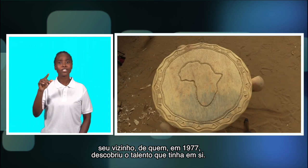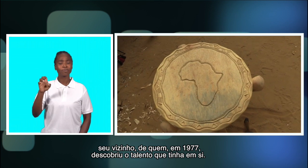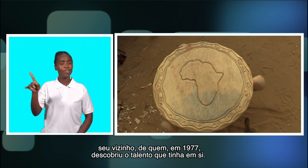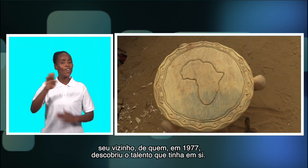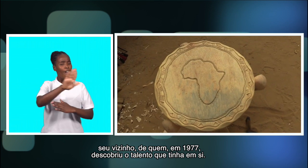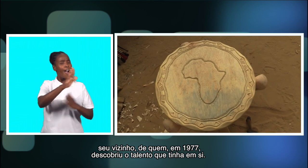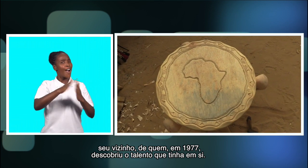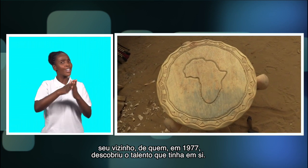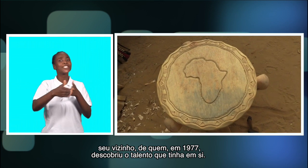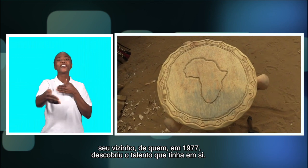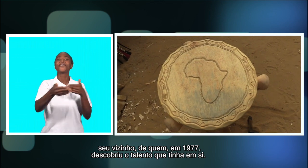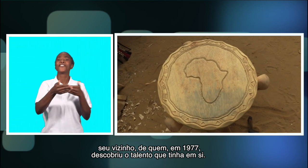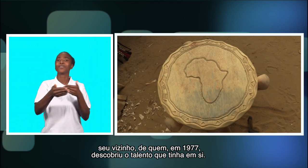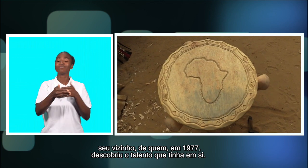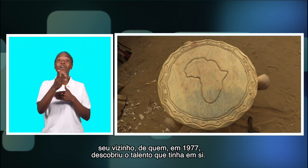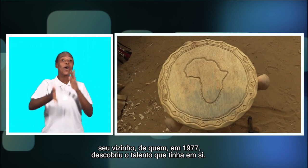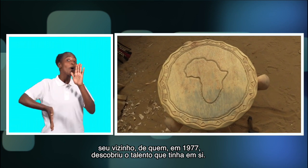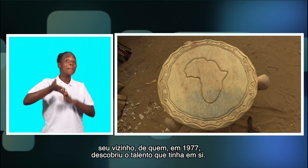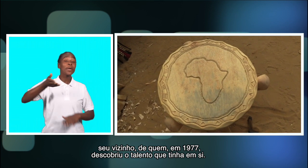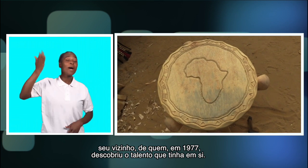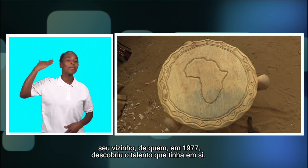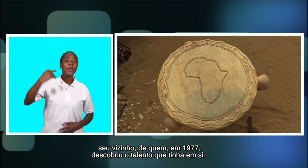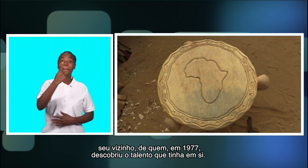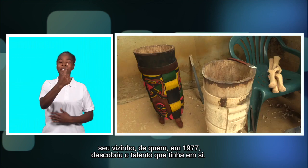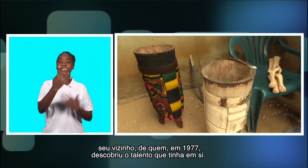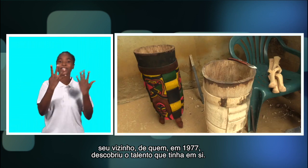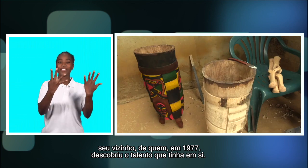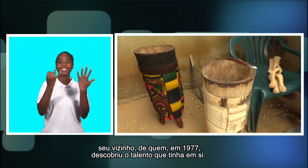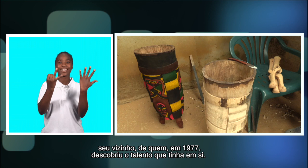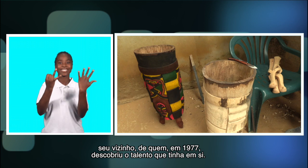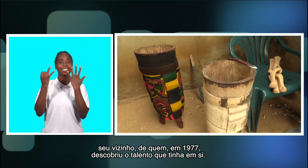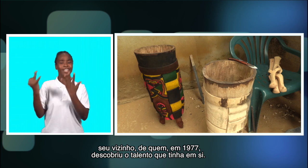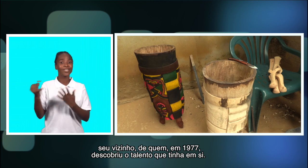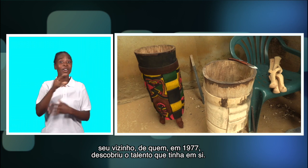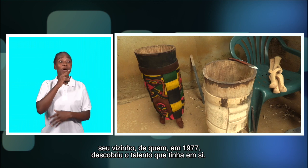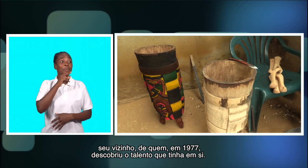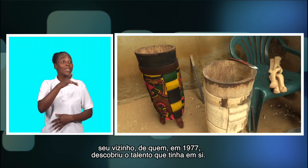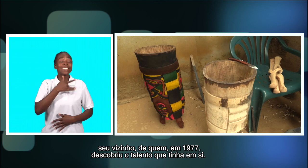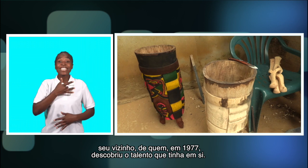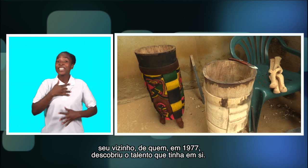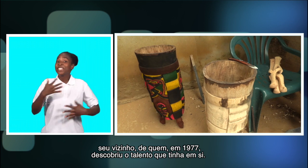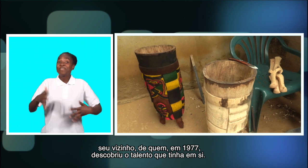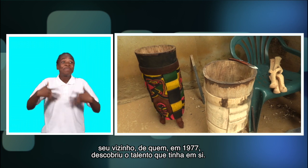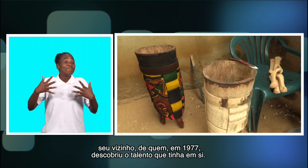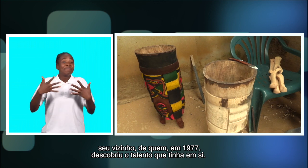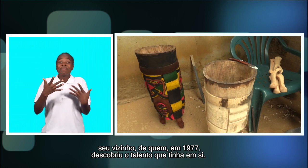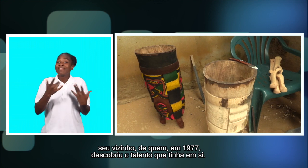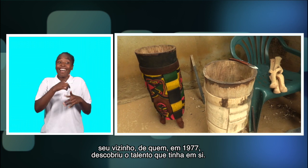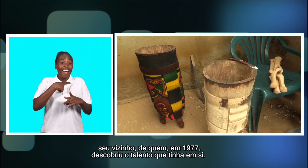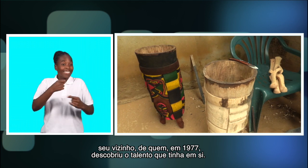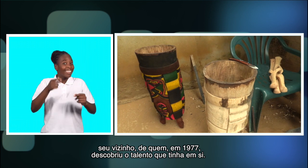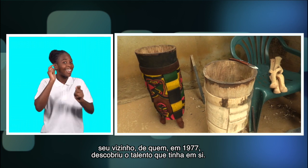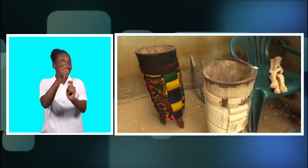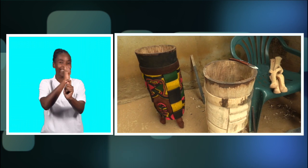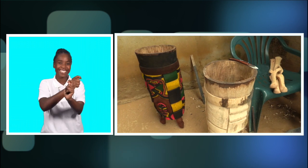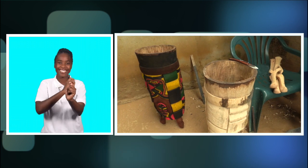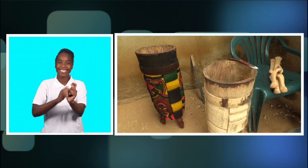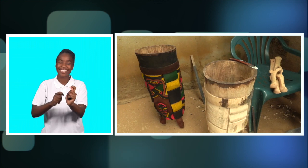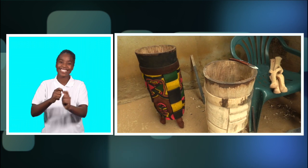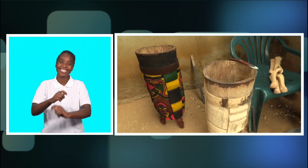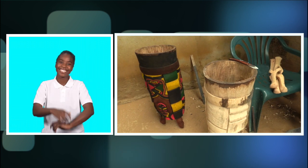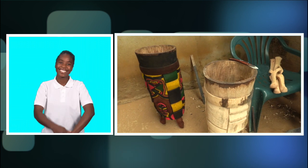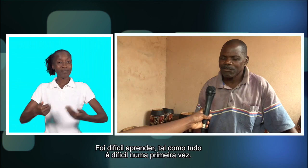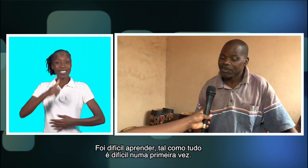de quem em 1977 descobriu o talento que tinha em si.